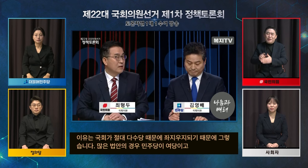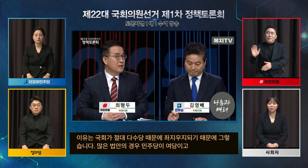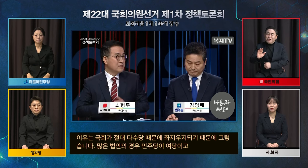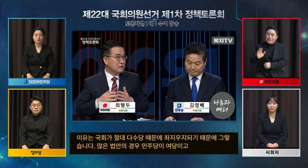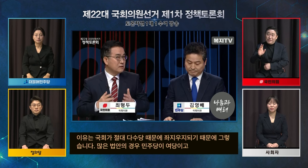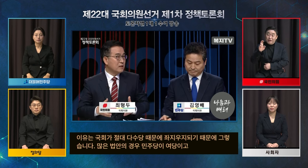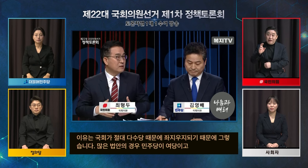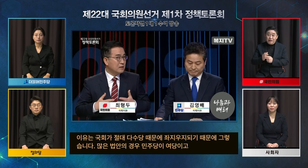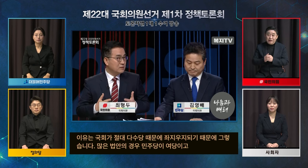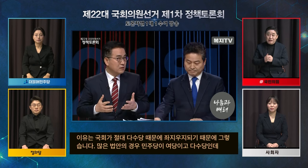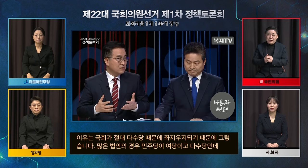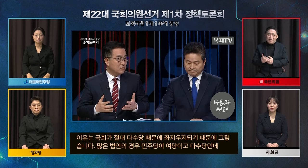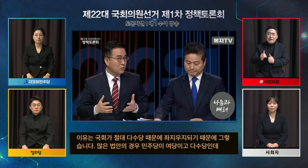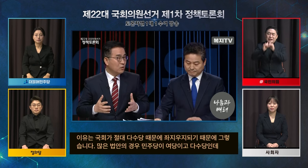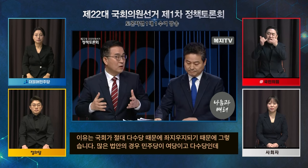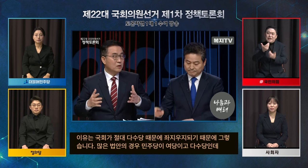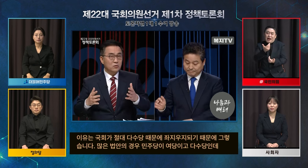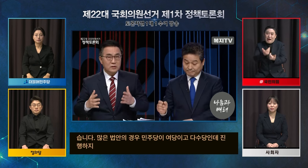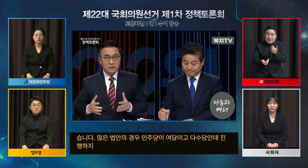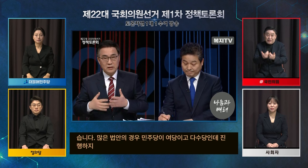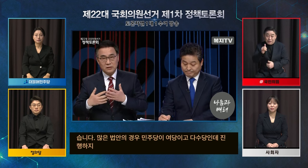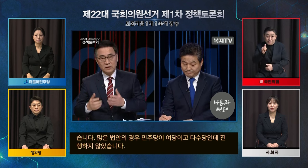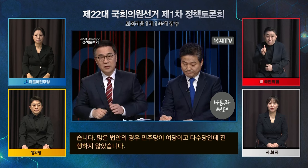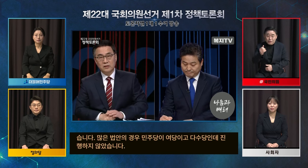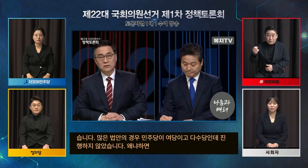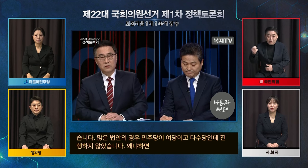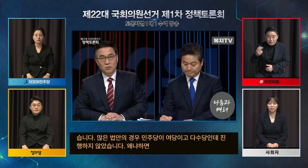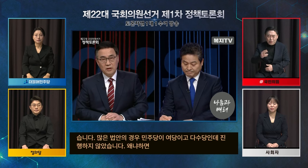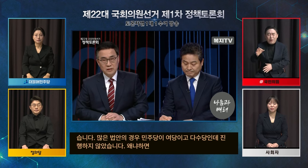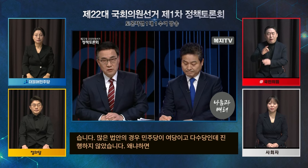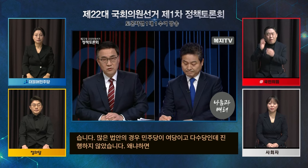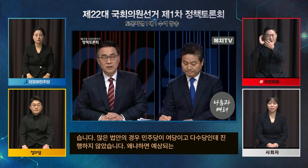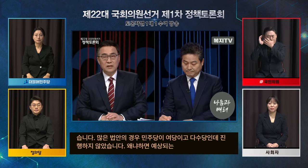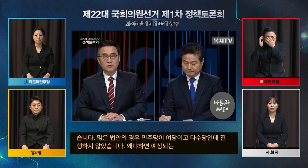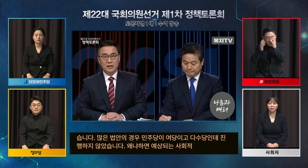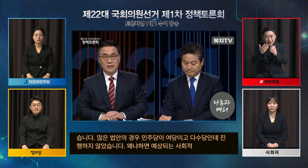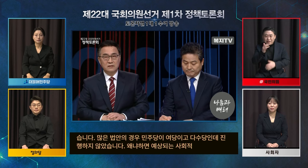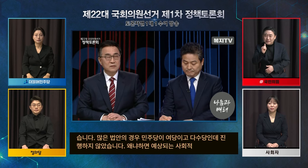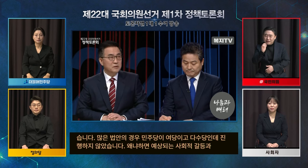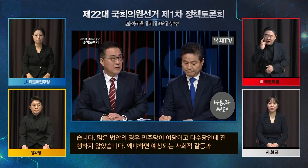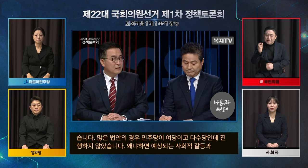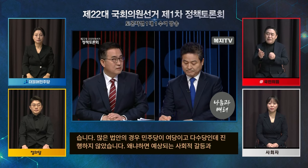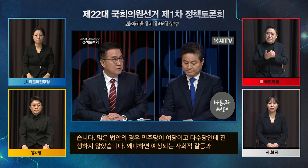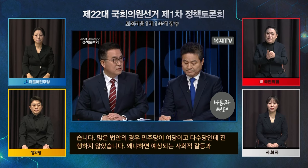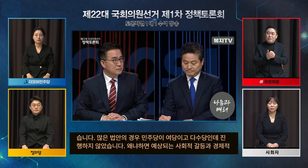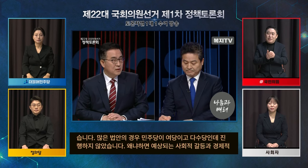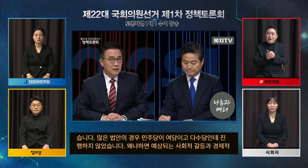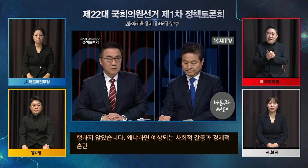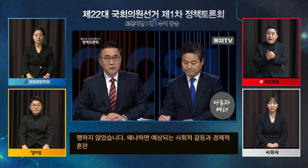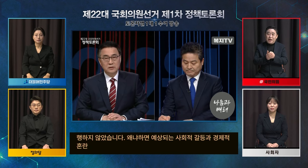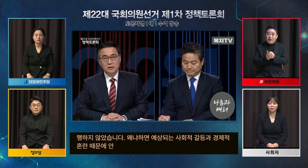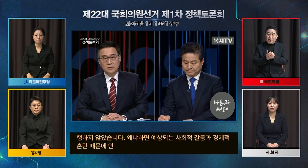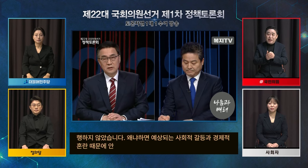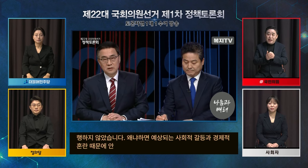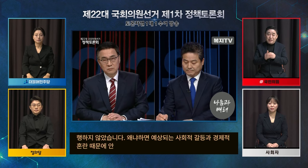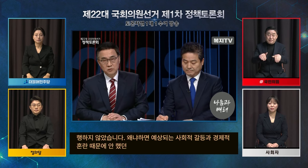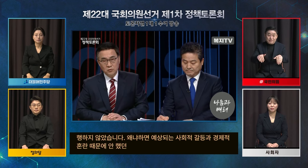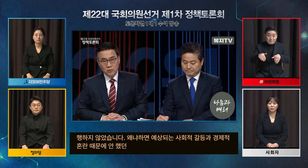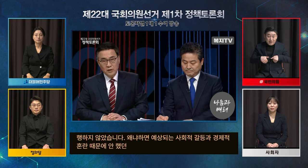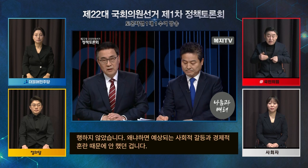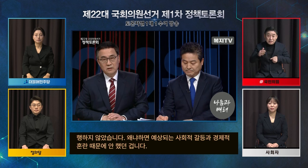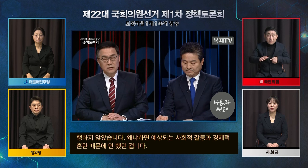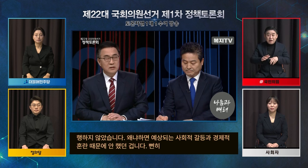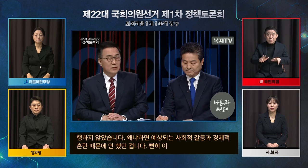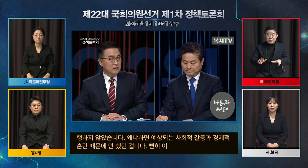왜냐하면 예상되는 사회적 갈등이 있었고 또 예상이 되는 경제적 혼란이 있을 수 있기 때문에 안 했던 겁니다. 그런데 지금 뻔히 이